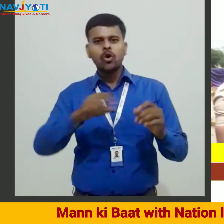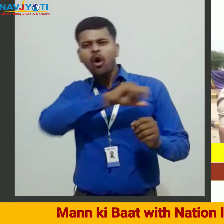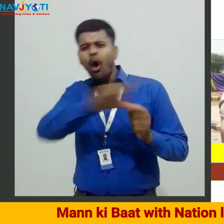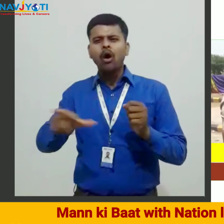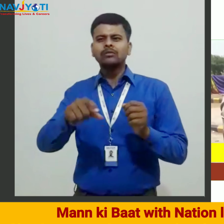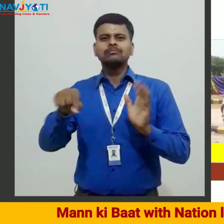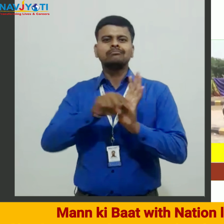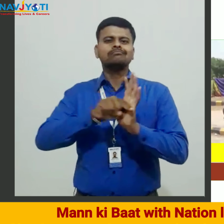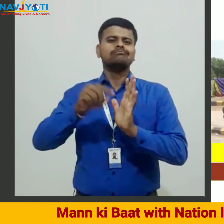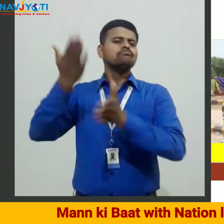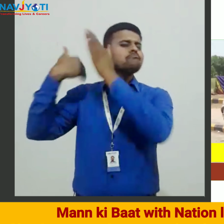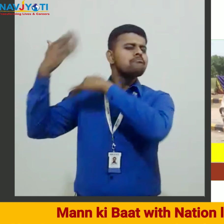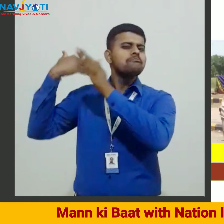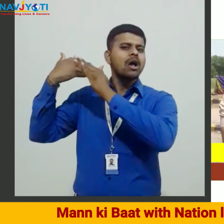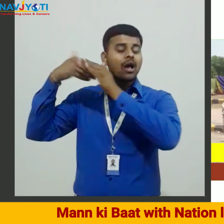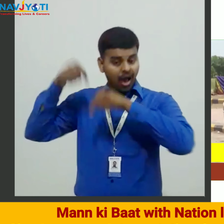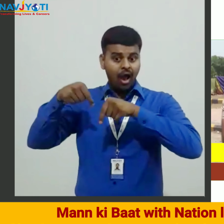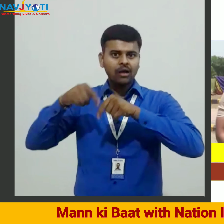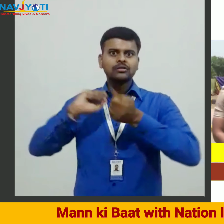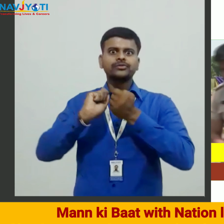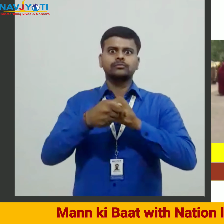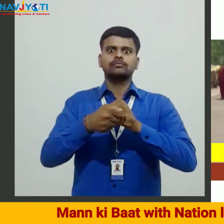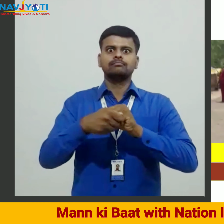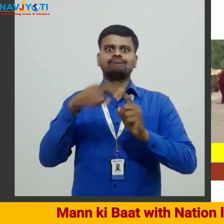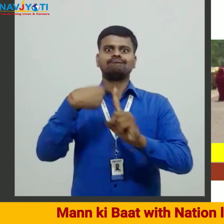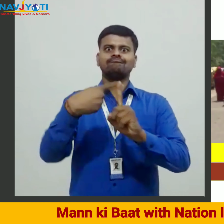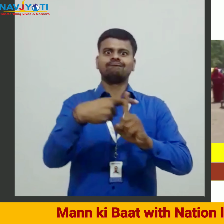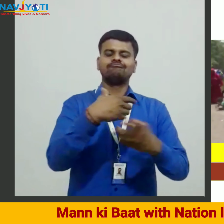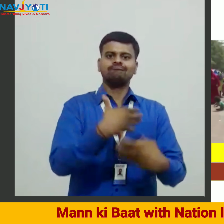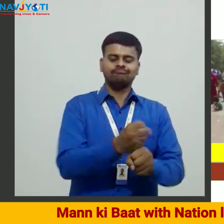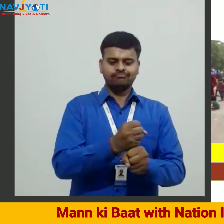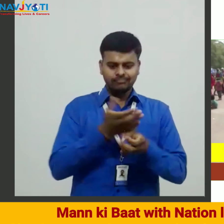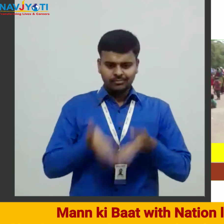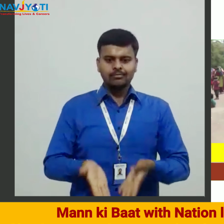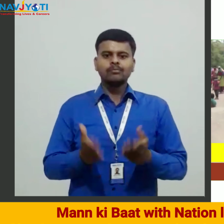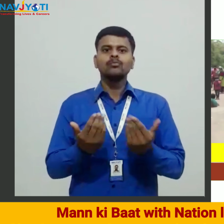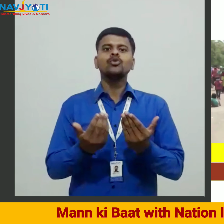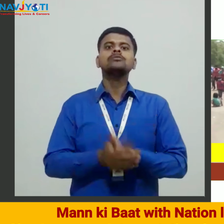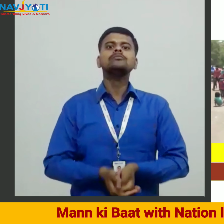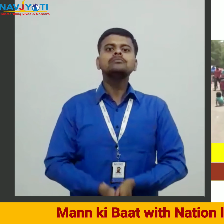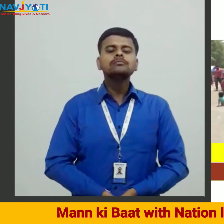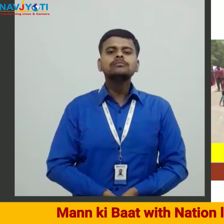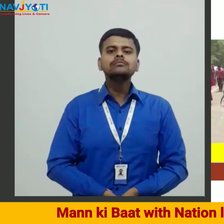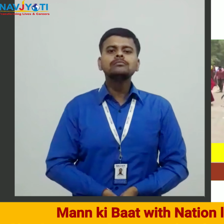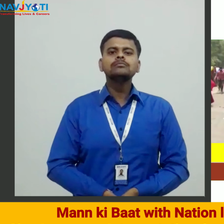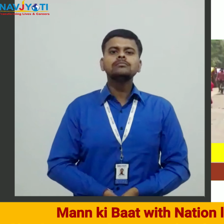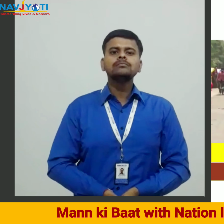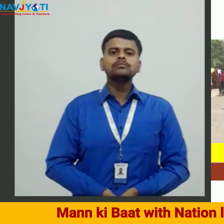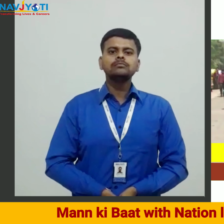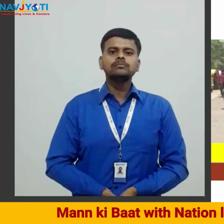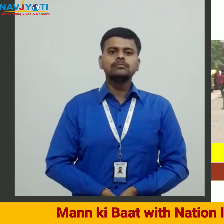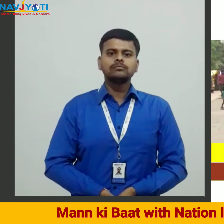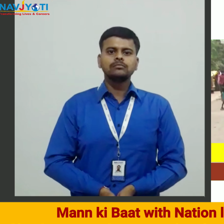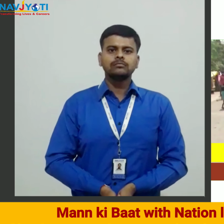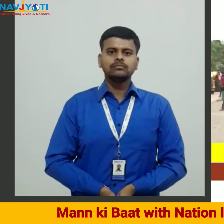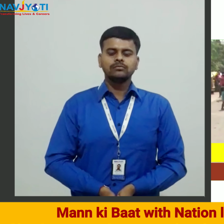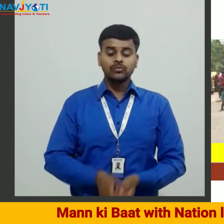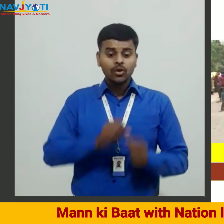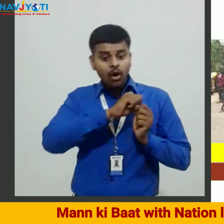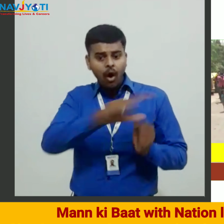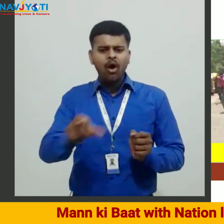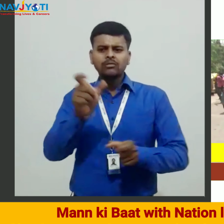पूरा विश्वास है इन घटनाओं से आने वाले समय में सच्चे अर्थ में बहुत ही